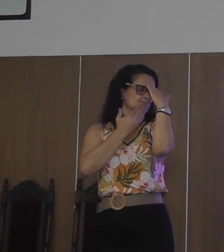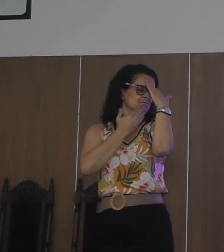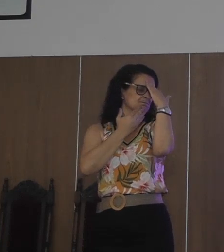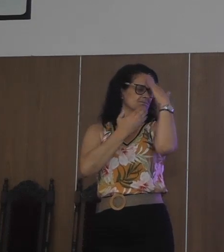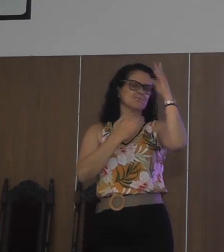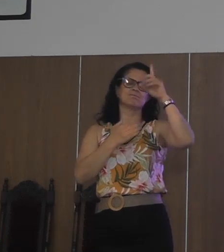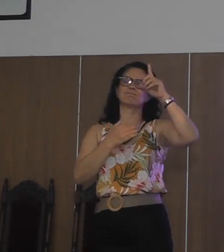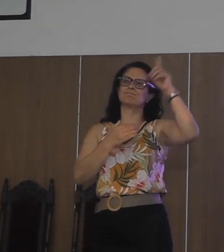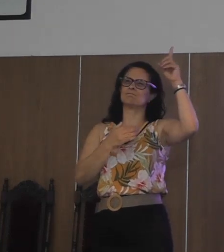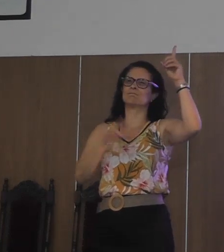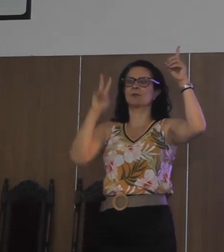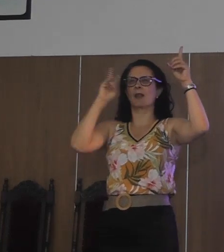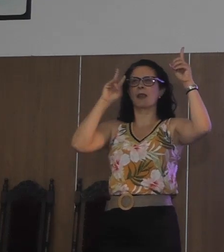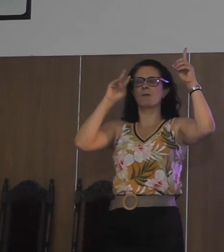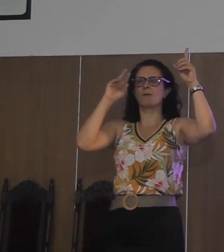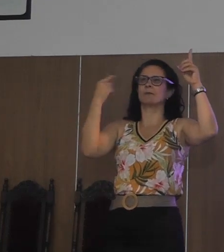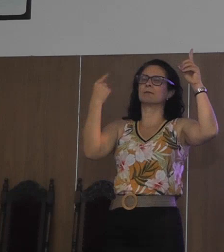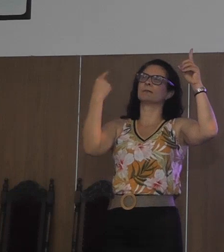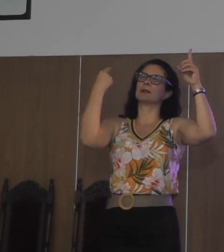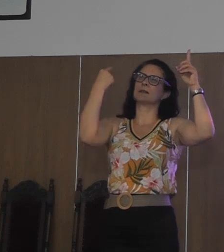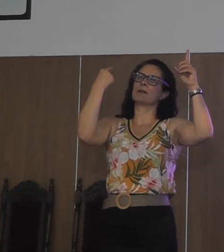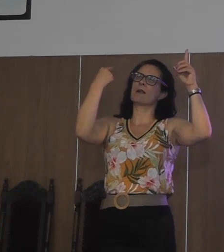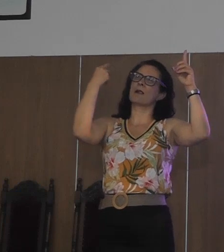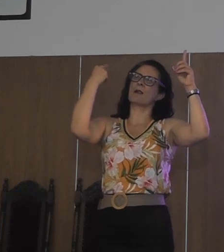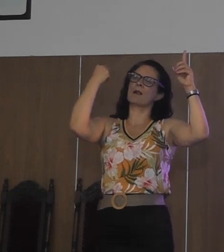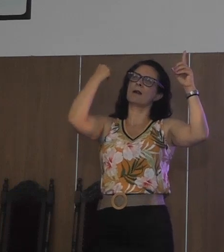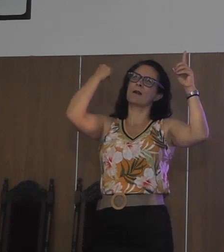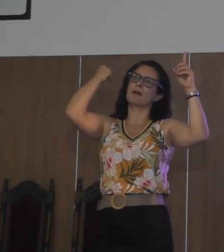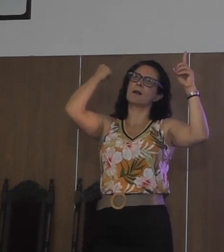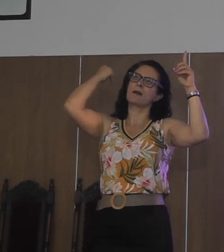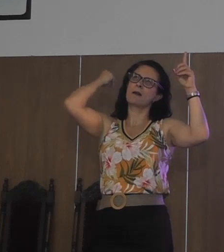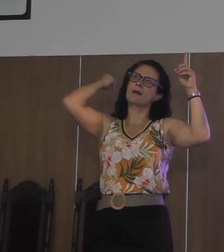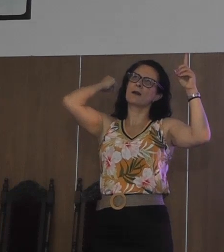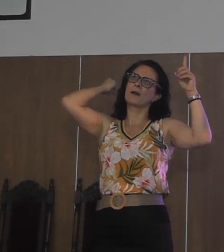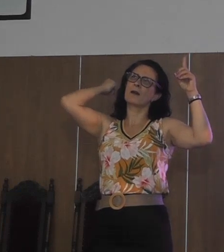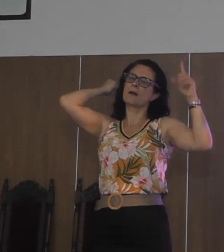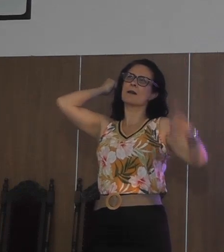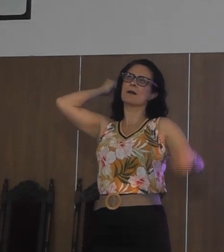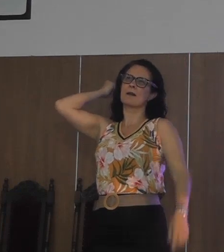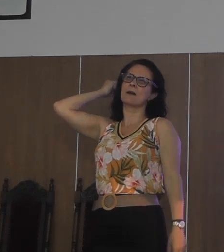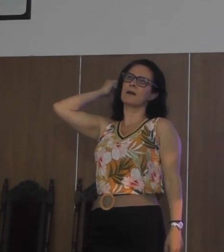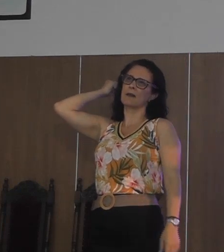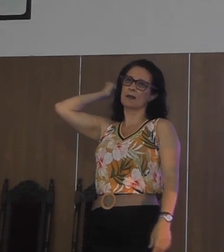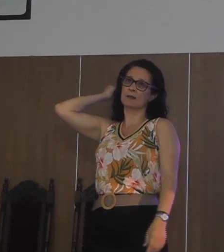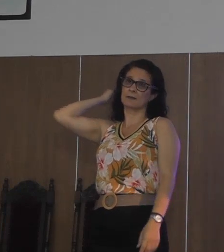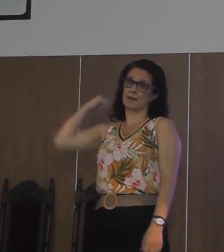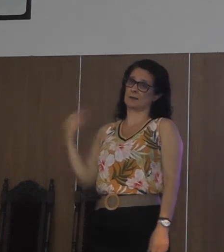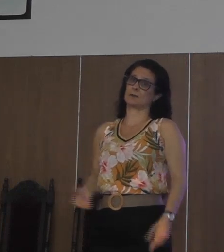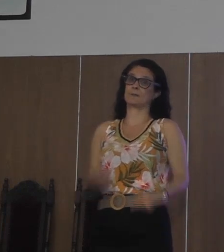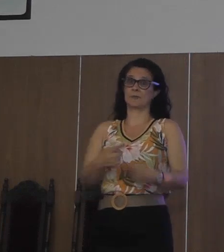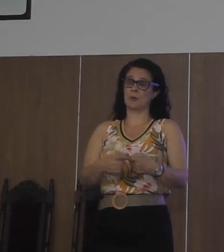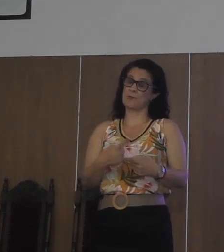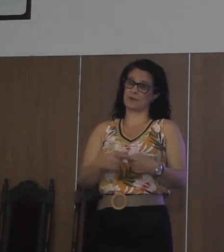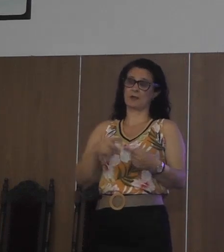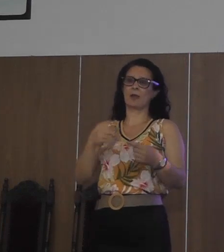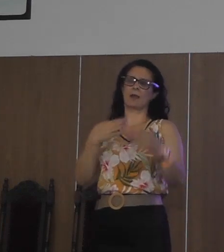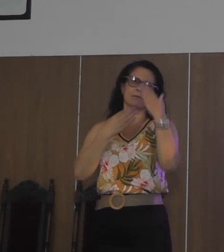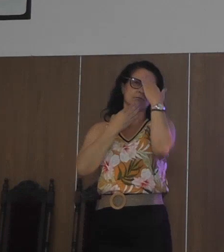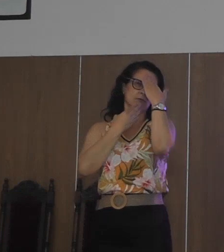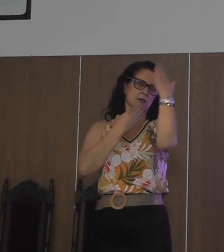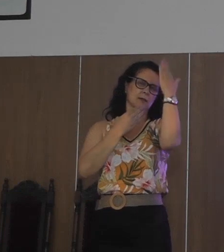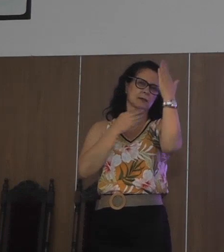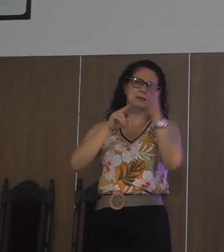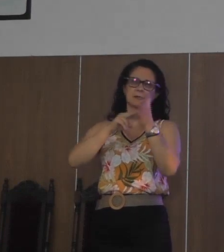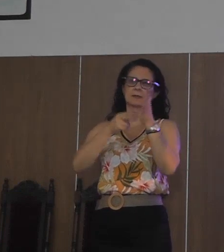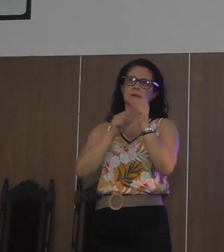para trás. Gratidão é um sentimento que remete lá atrás. Não tem como ser grato lá na frente, tem como ser grato pelo que já